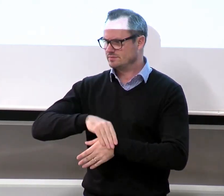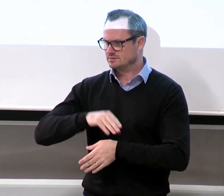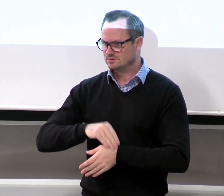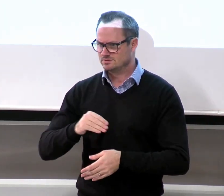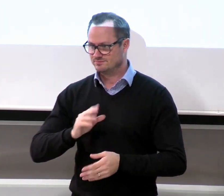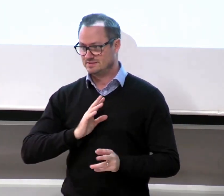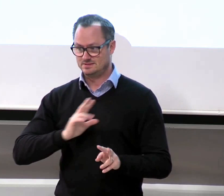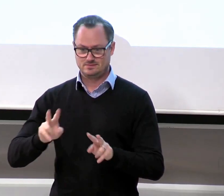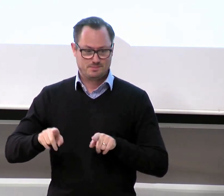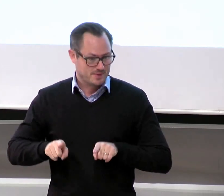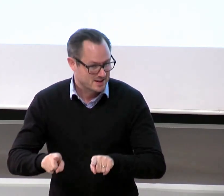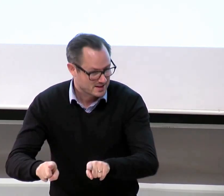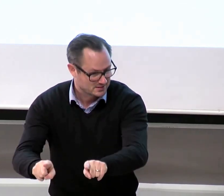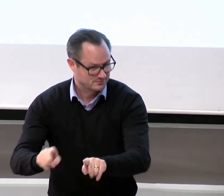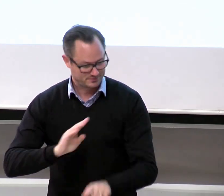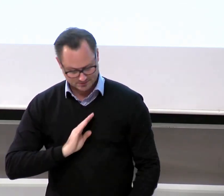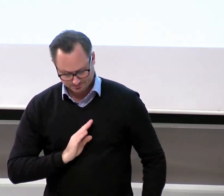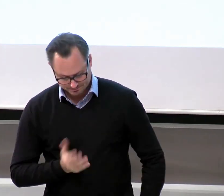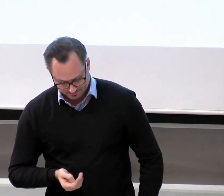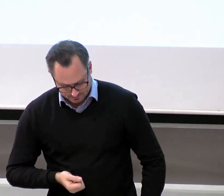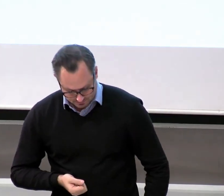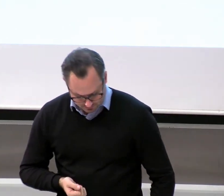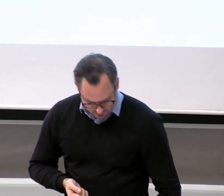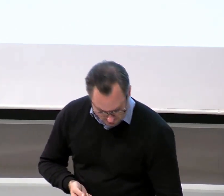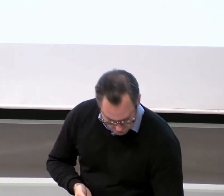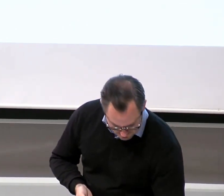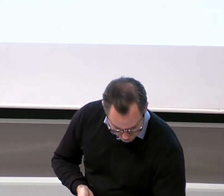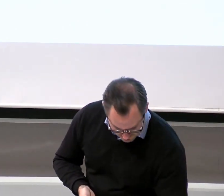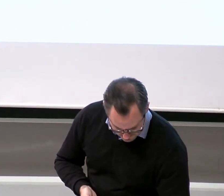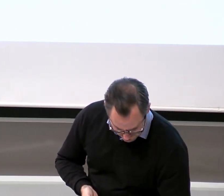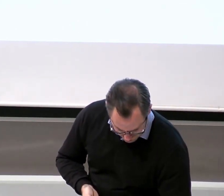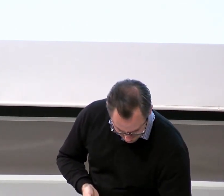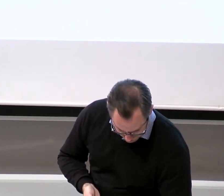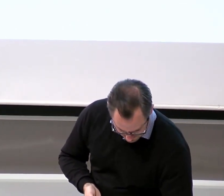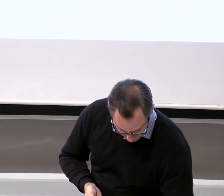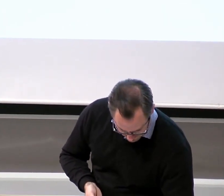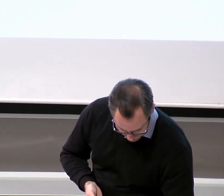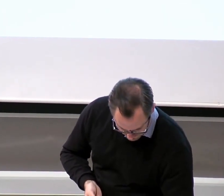modersmål, att de ska bättre koncentrera sig på svenska och man ska inte ha modersmålsundervisning.